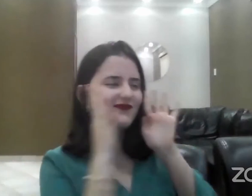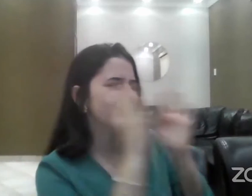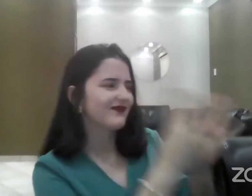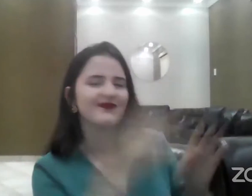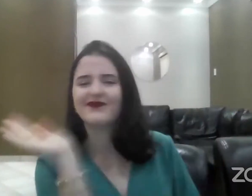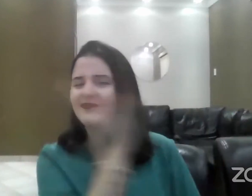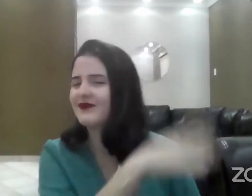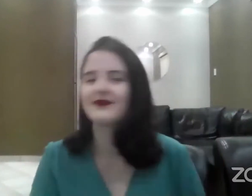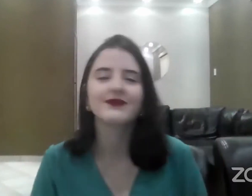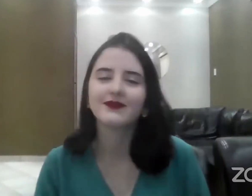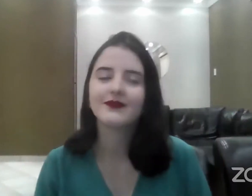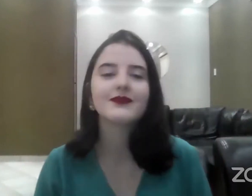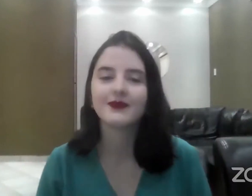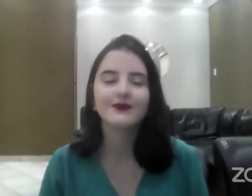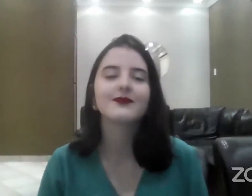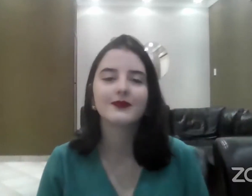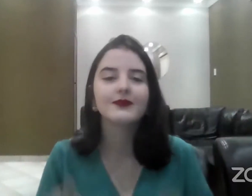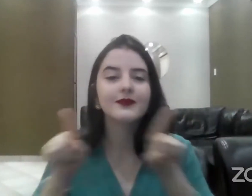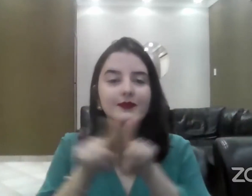Muitas pessoas não davam atenção para ela.